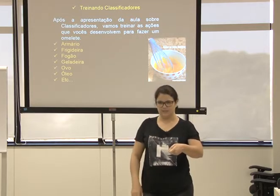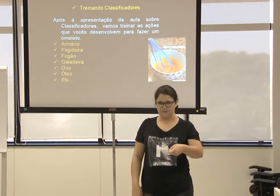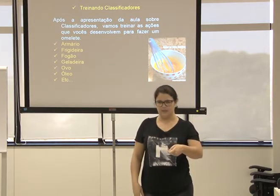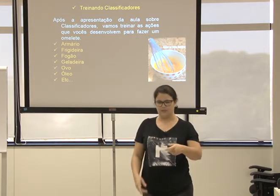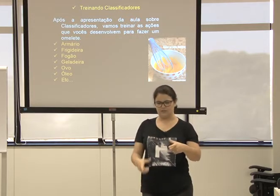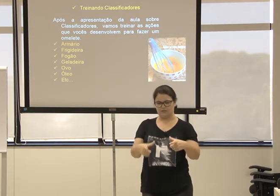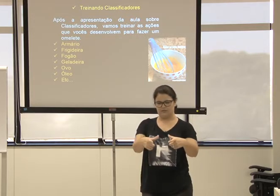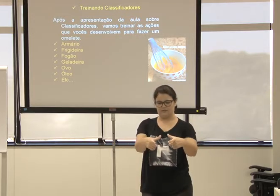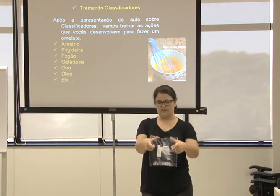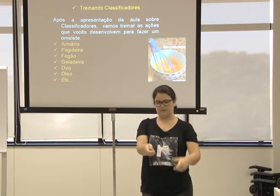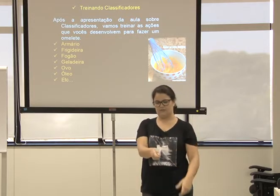Exatamente.